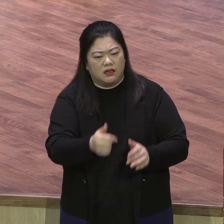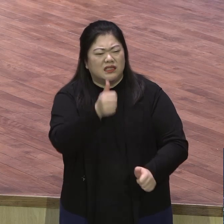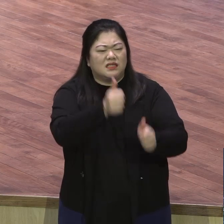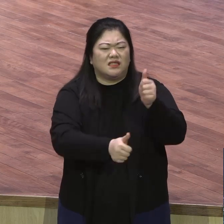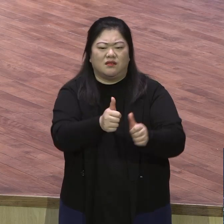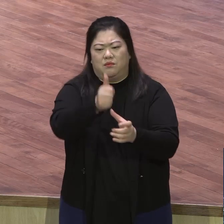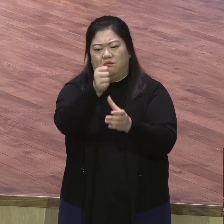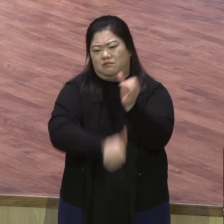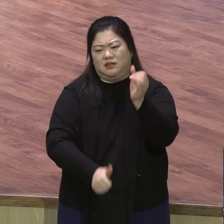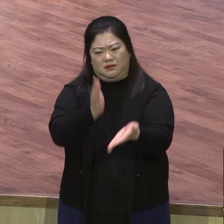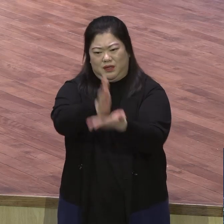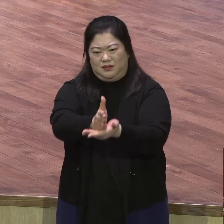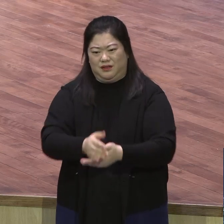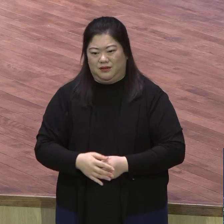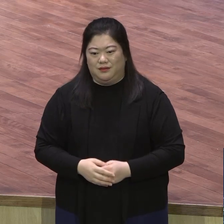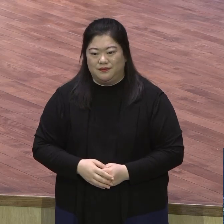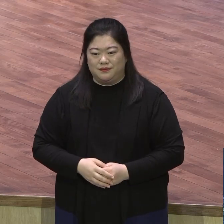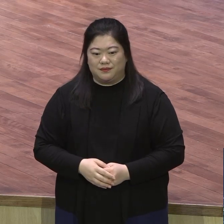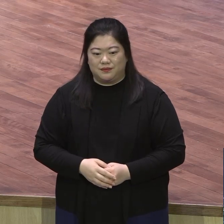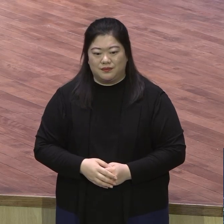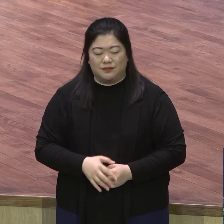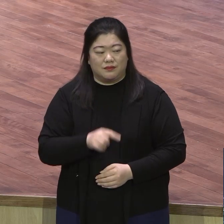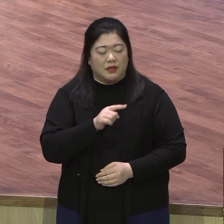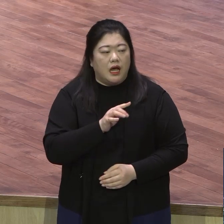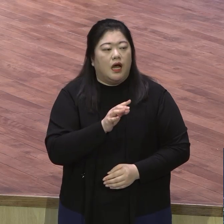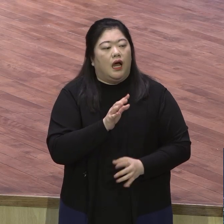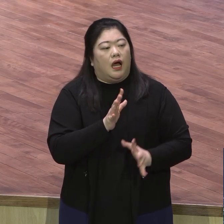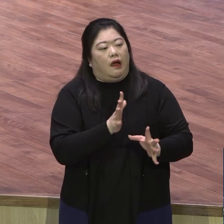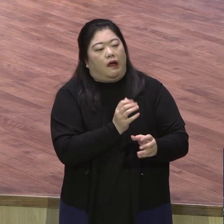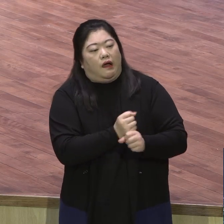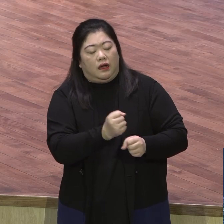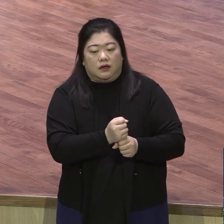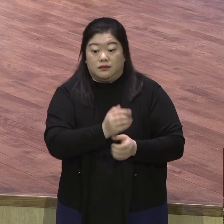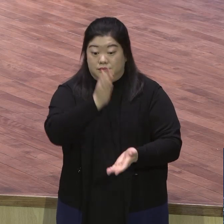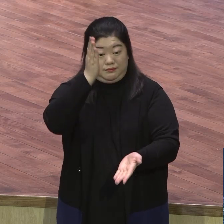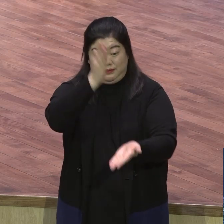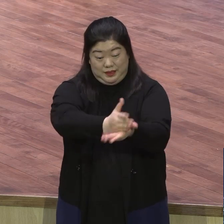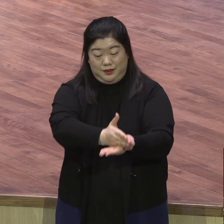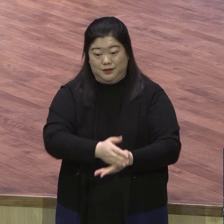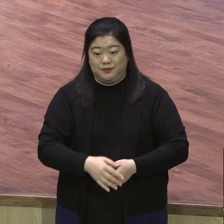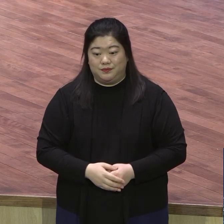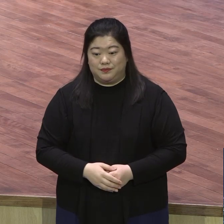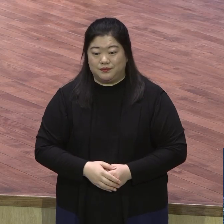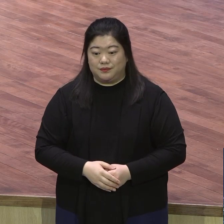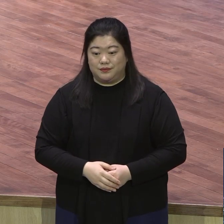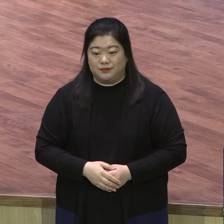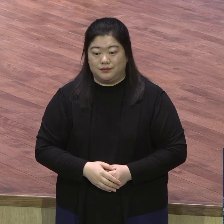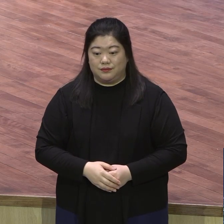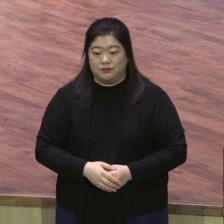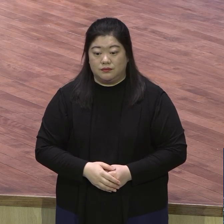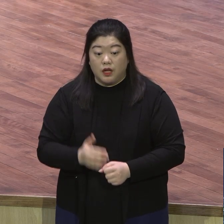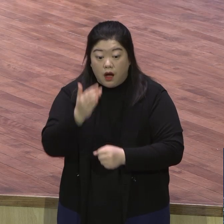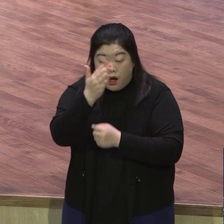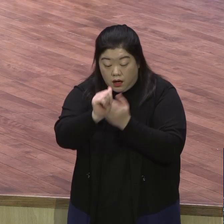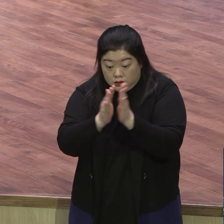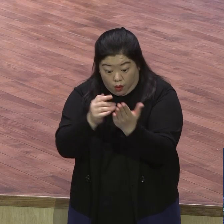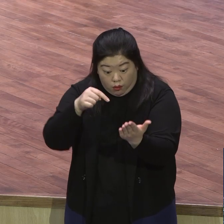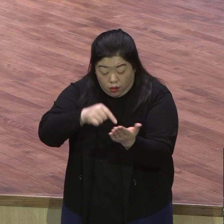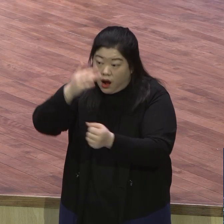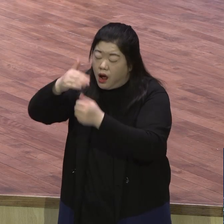시험 들기 다른 게 있습니까? 사람 때문에 시험 들지 말라라고 성경은 말하고 있잖아요. 그럼 그렇게 해야 되잖아요. 항상